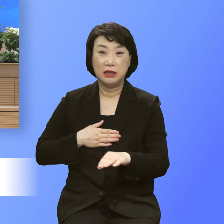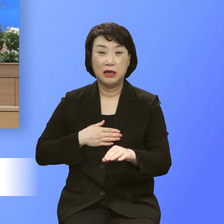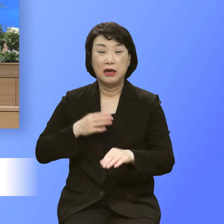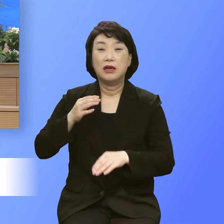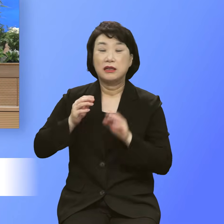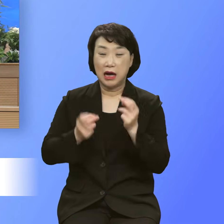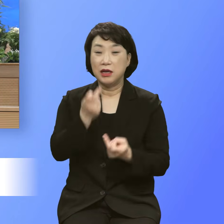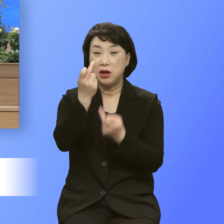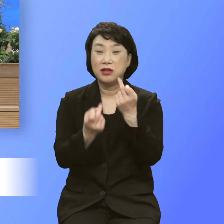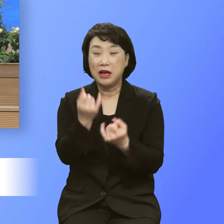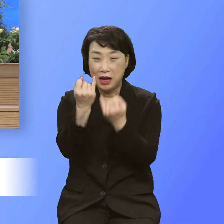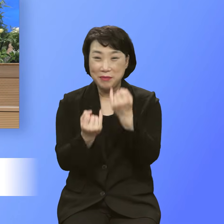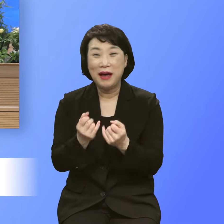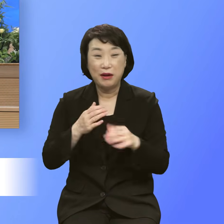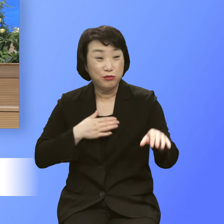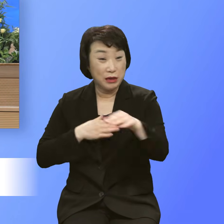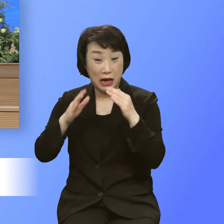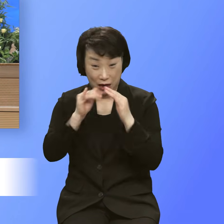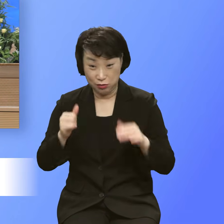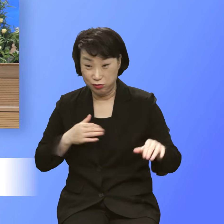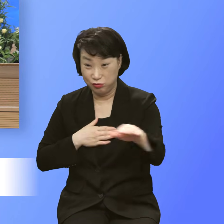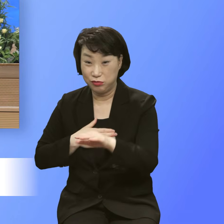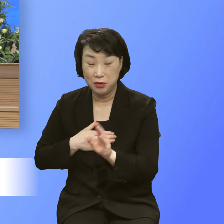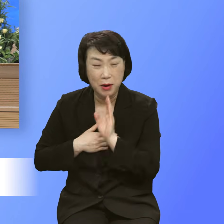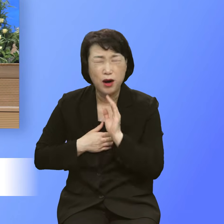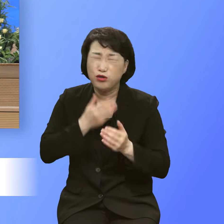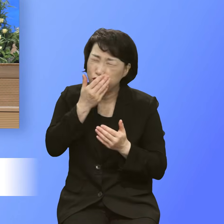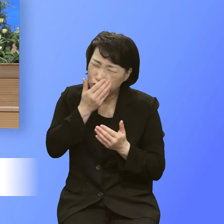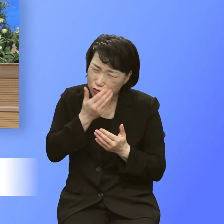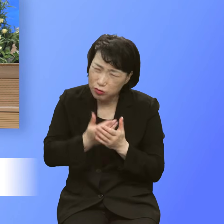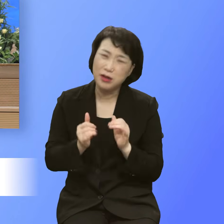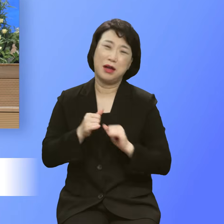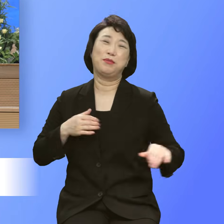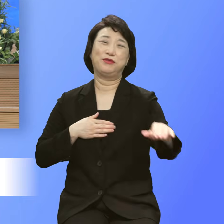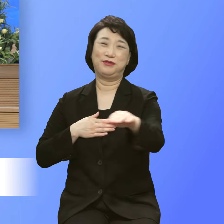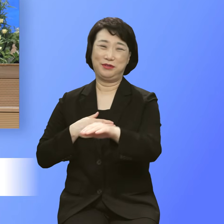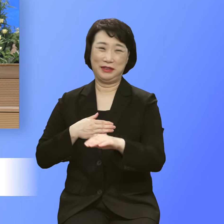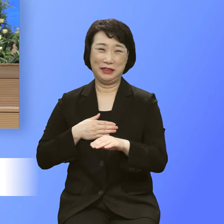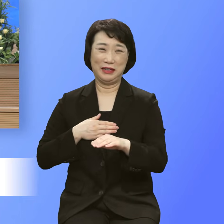한 형제의 한 식구라면 우리가 얼마나 소중한 사람들이냐 이거.